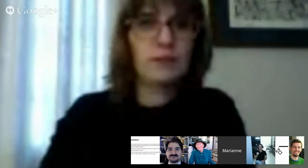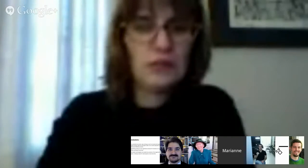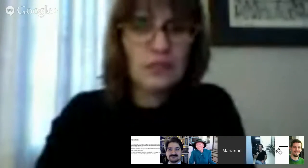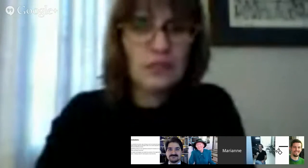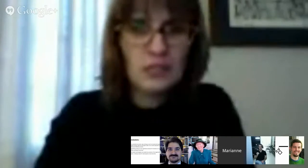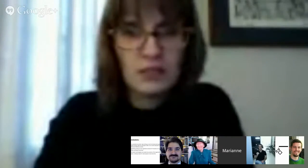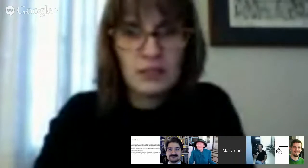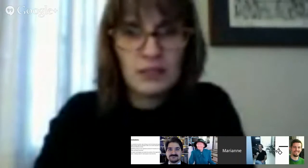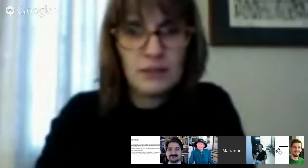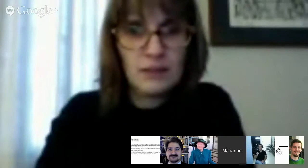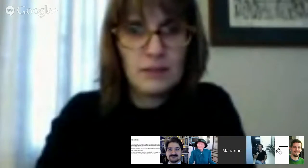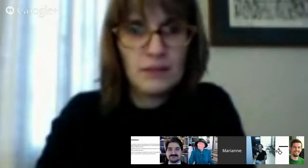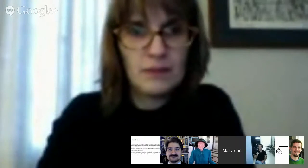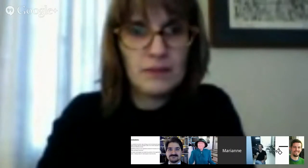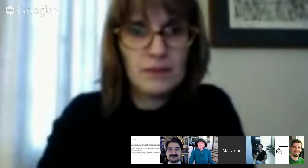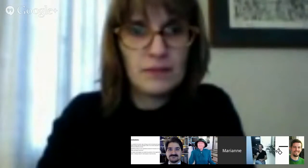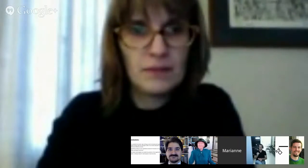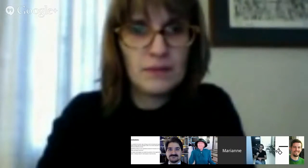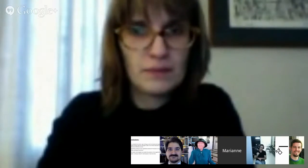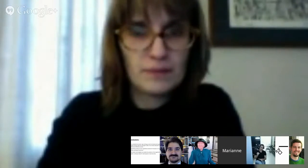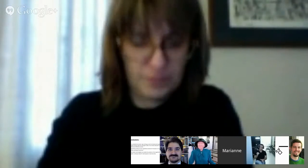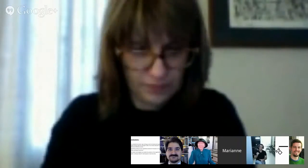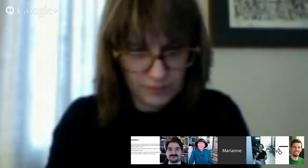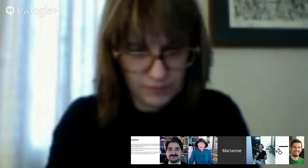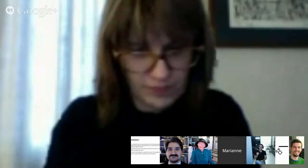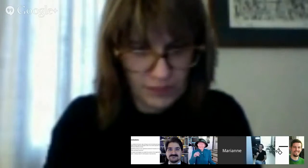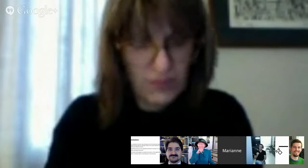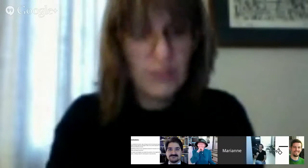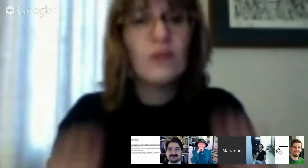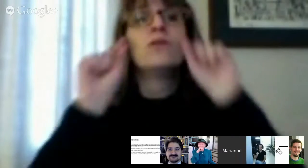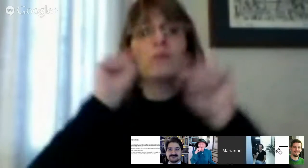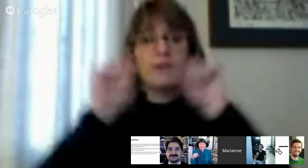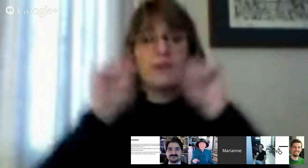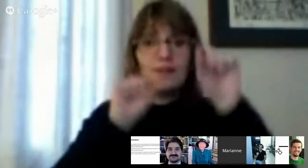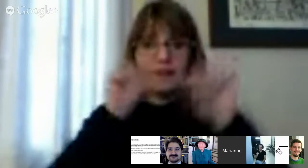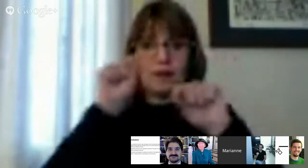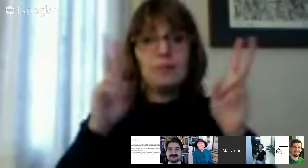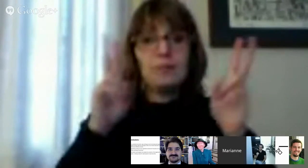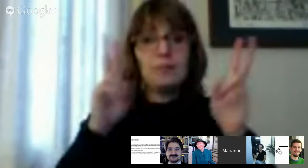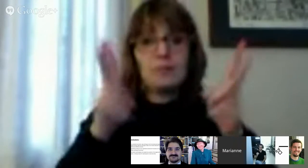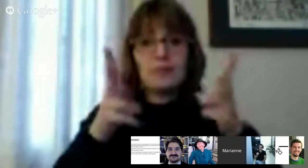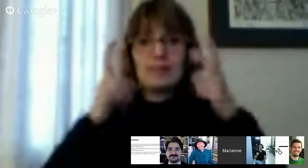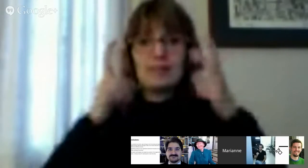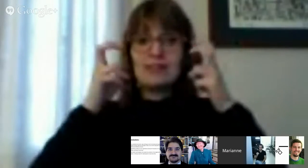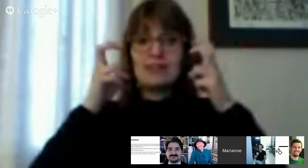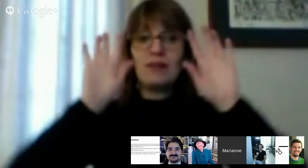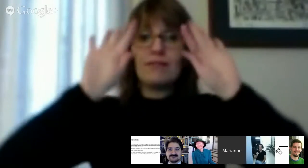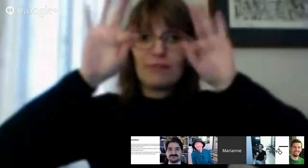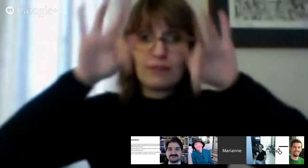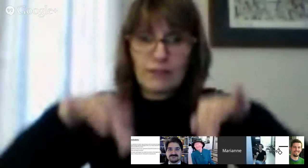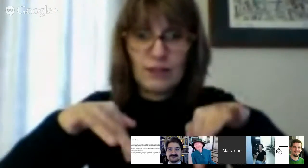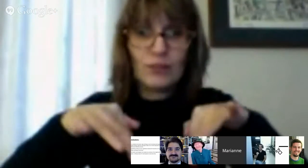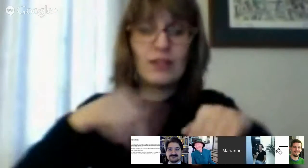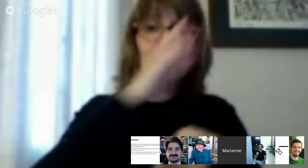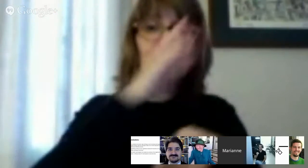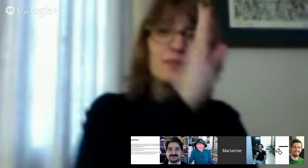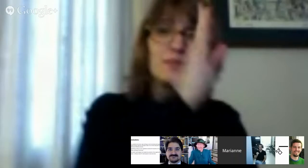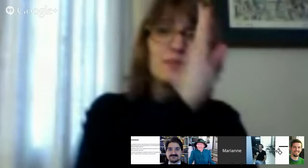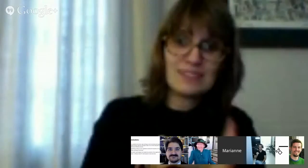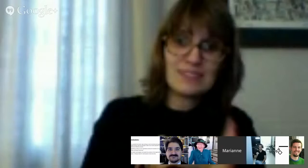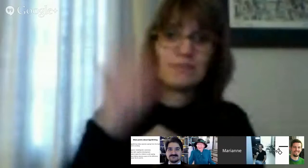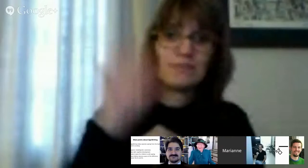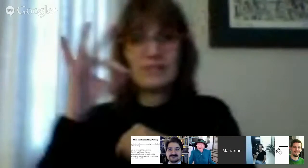a criatividade para as crianças. Próxima linha, por favor.